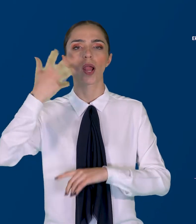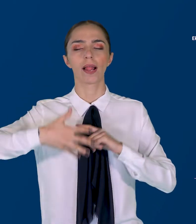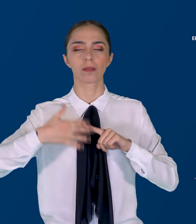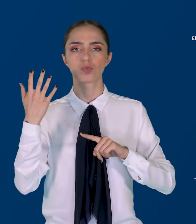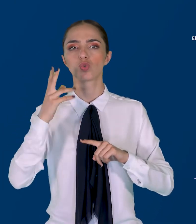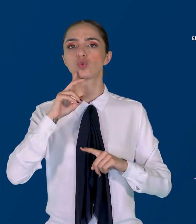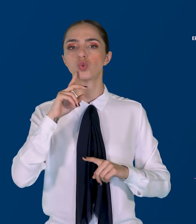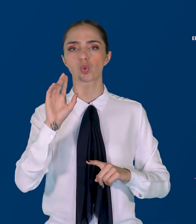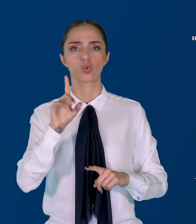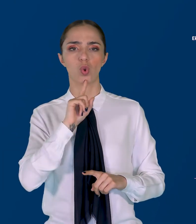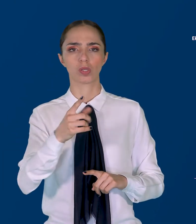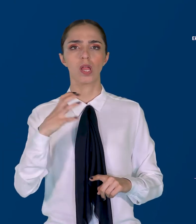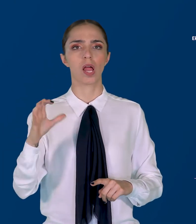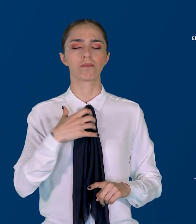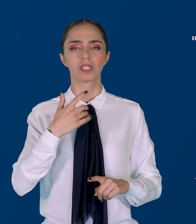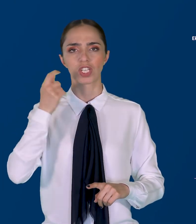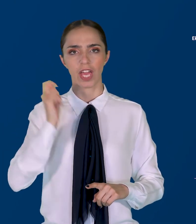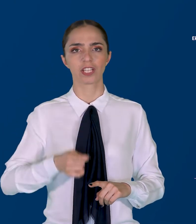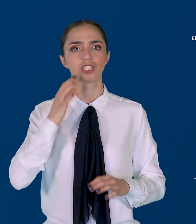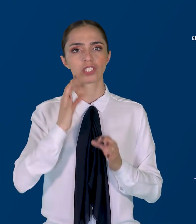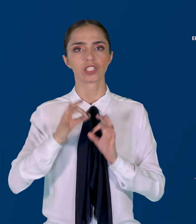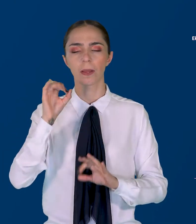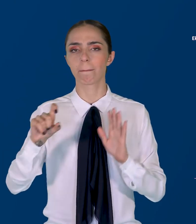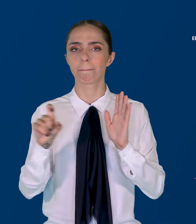gerçek kişi olarak belgelemek amacıyla kullanmaktayım.